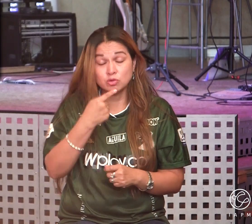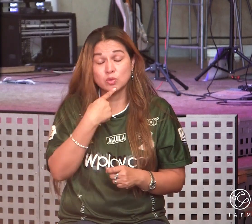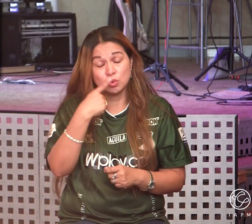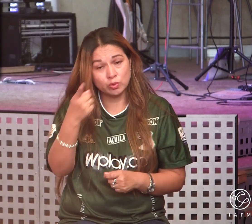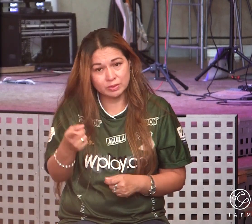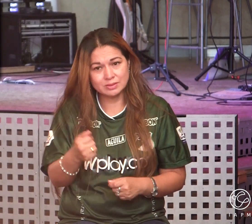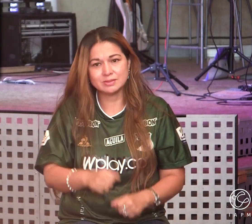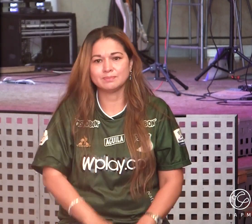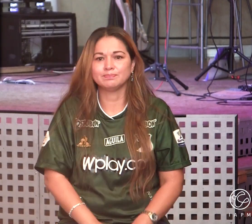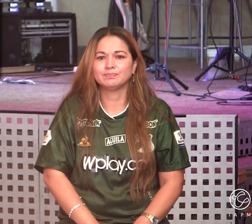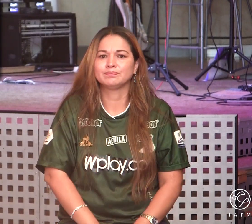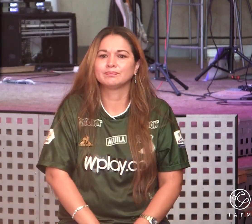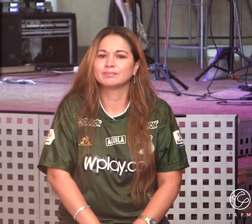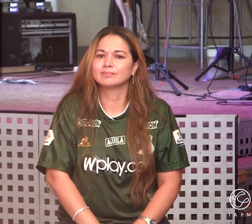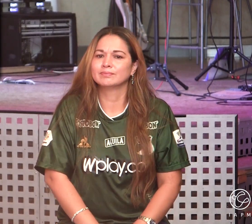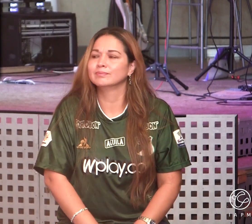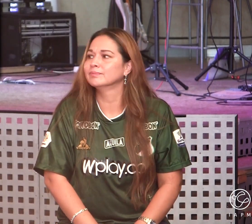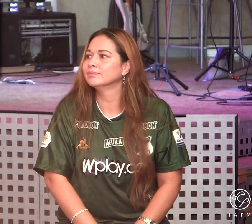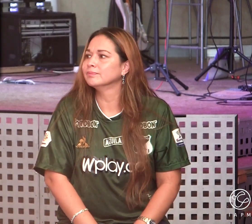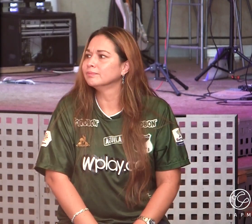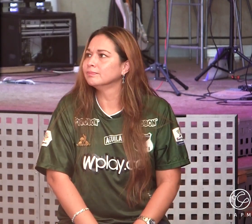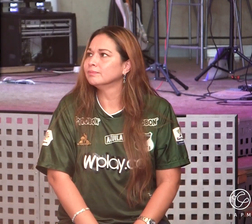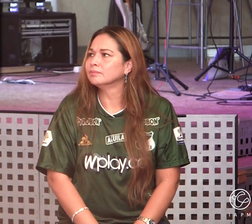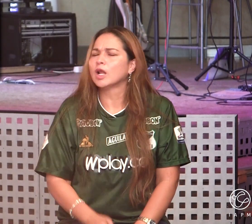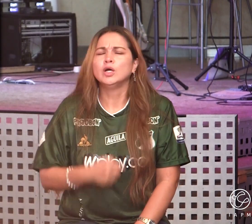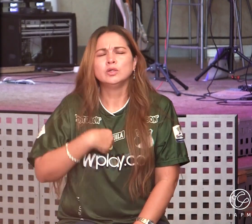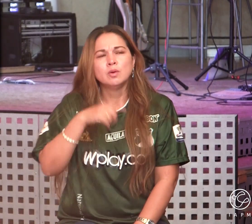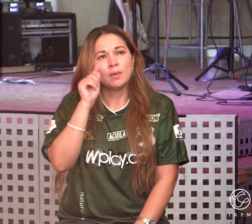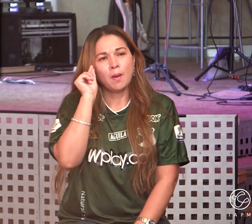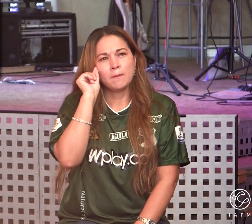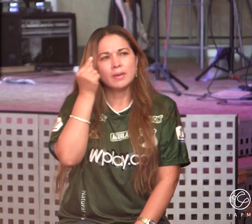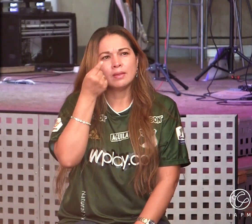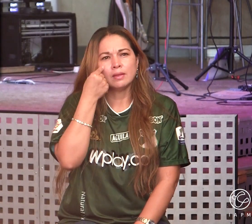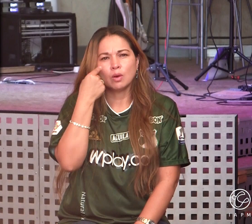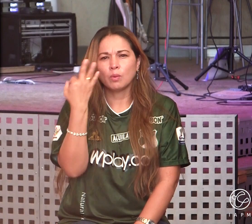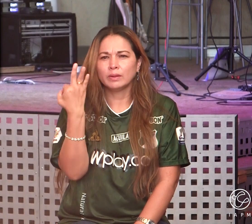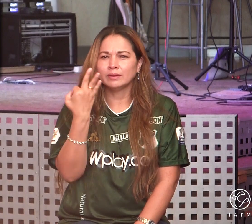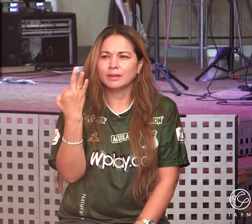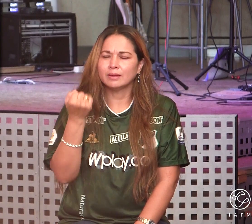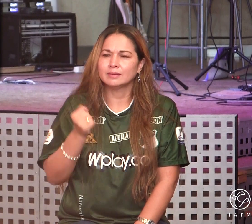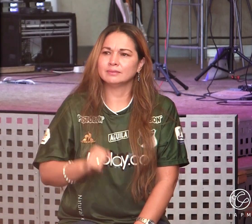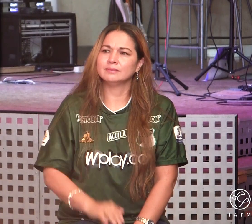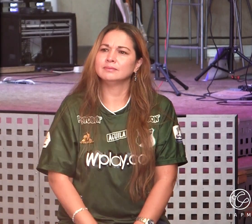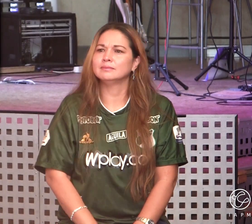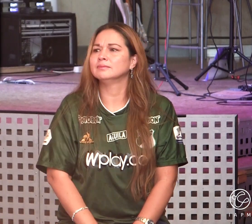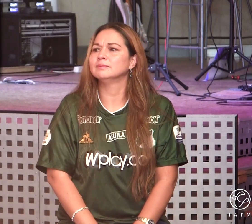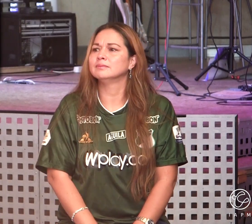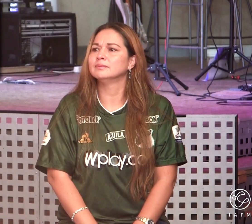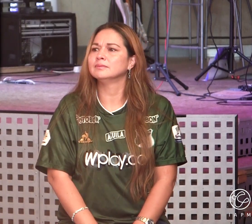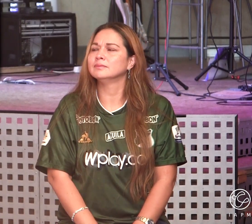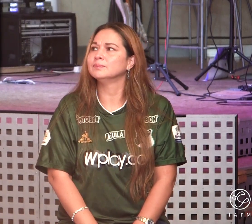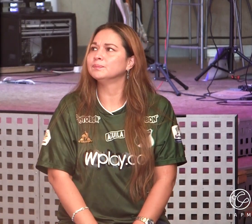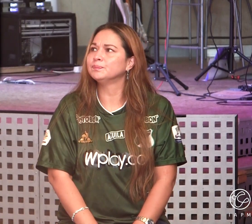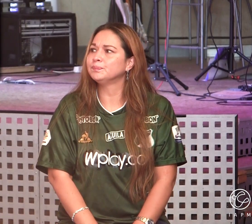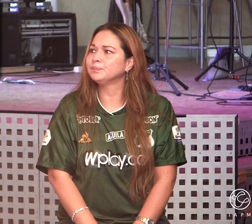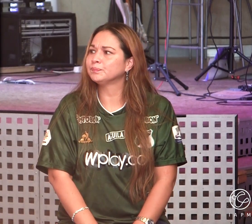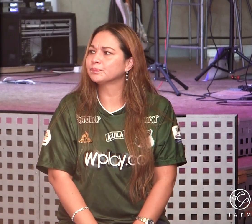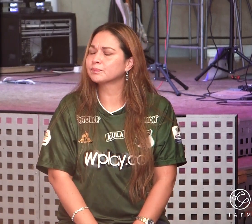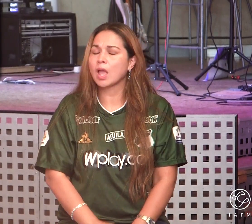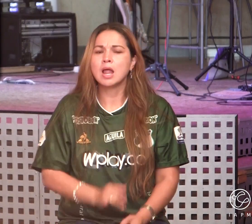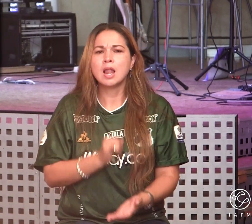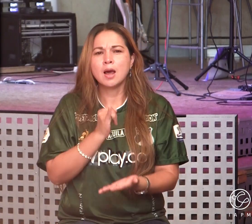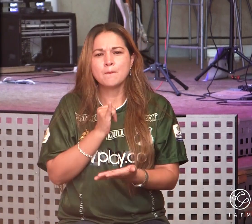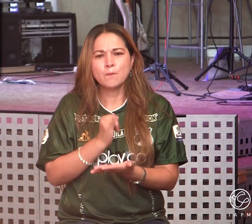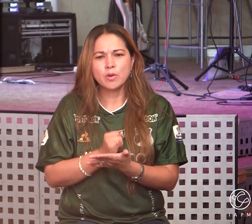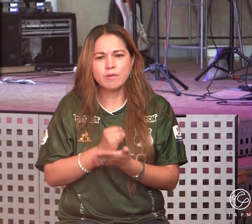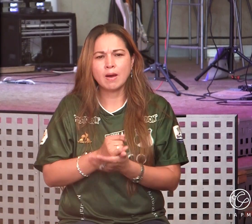domine permanentemente. Yo me he dado cuenta, y por eso tengo una de mis frases es esta, que la prueba